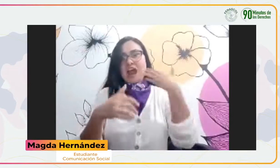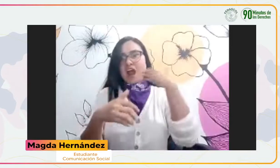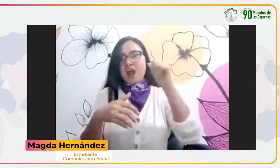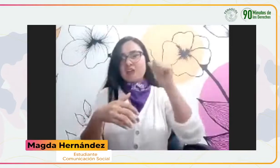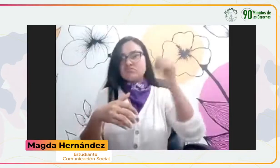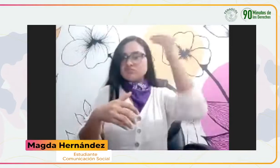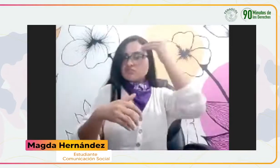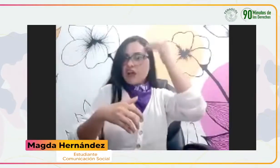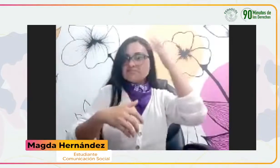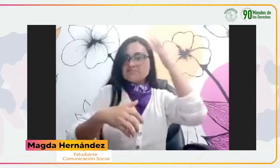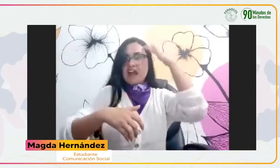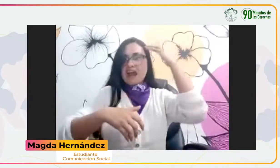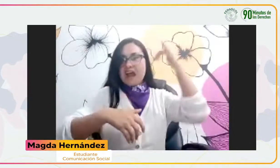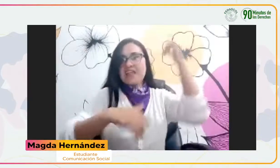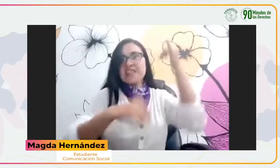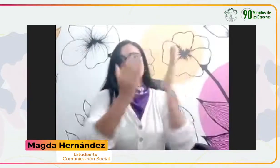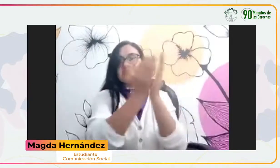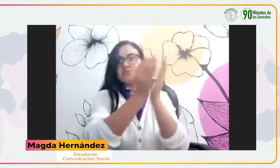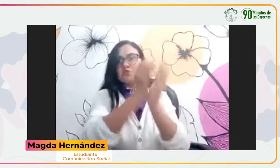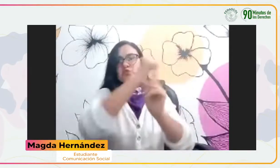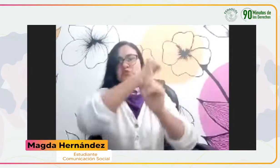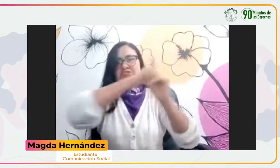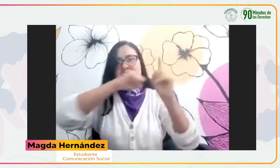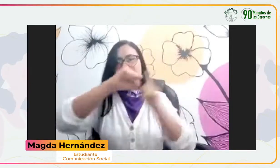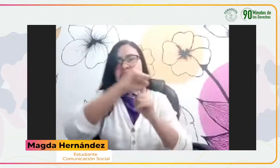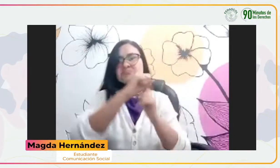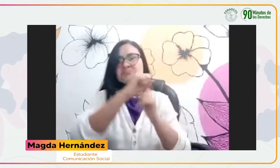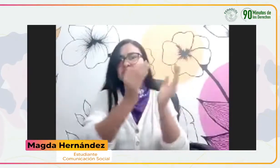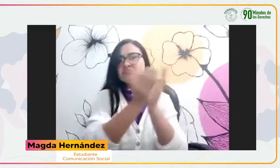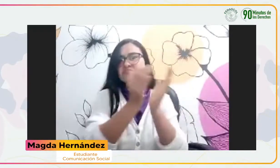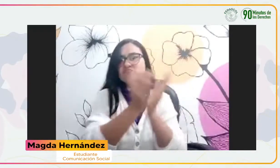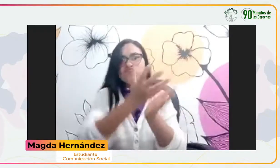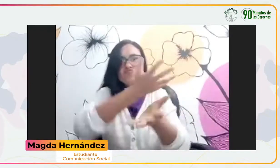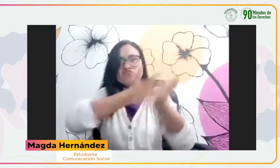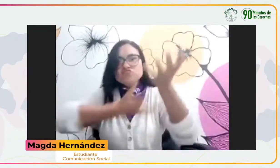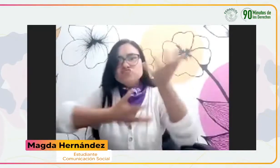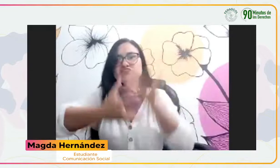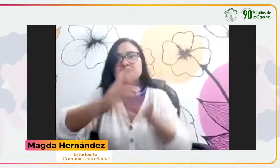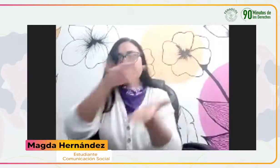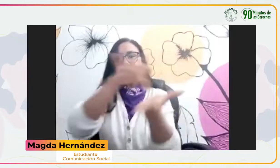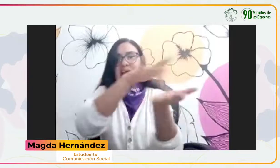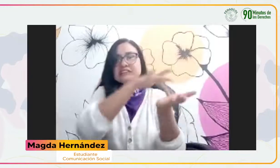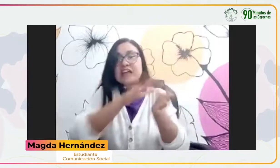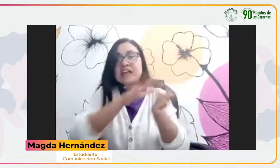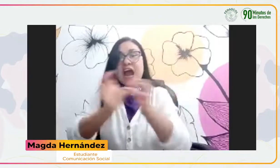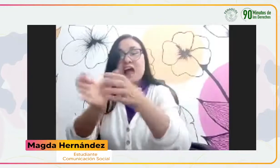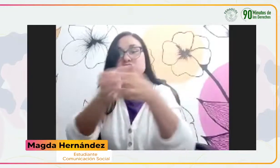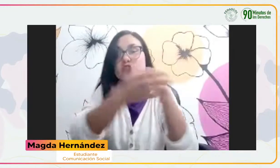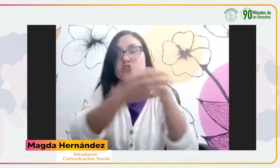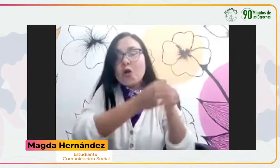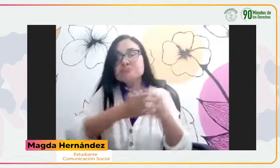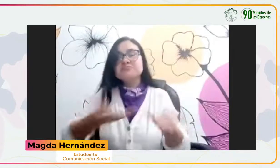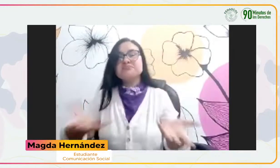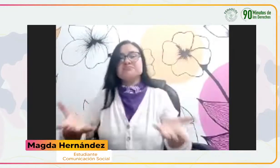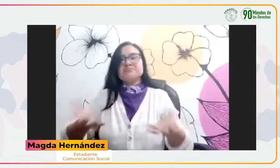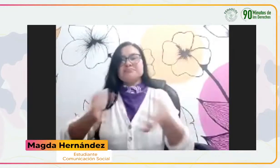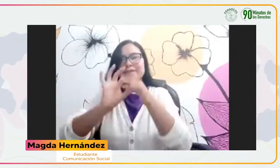personas este tipo de situaciones. Y vemos otro grupo de mujeres empoderadas, estudiadas, que participan